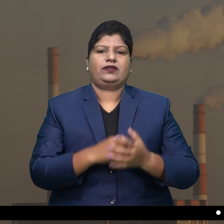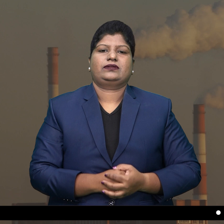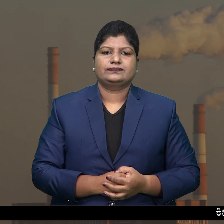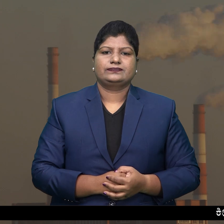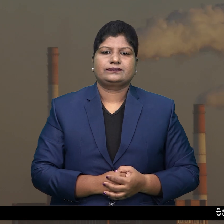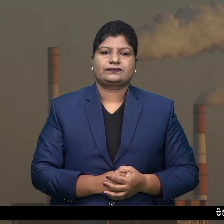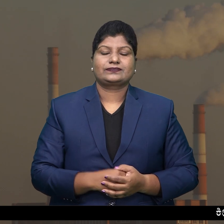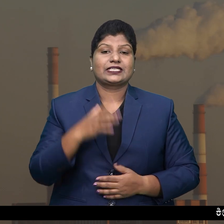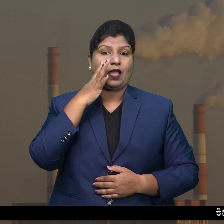ಕೀವರ್ಡ್ಗಳು: